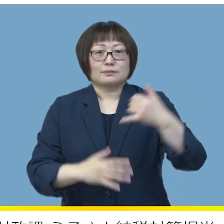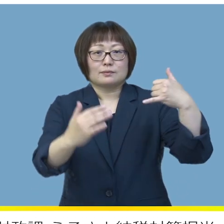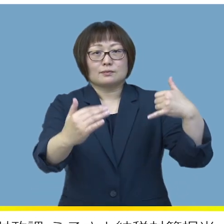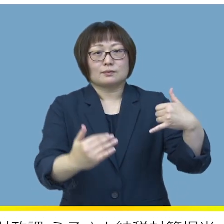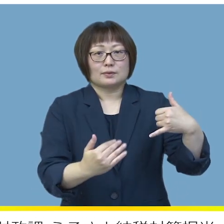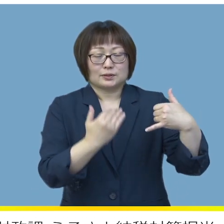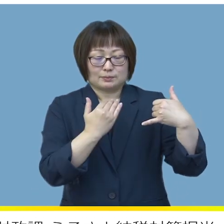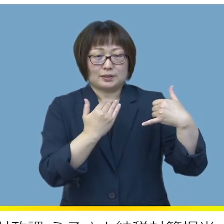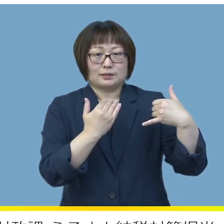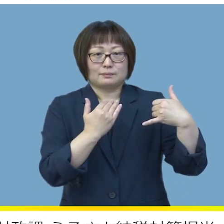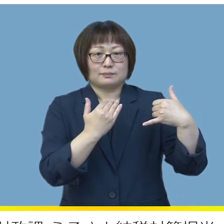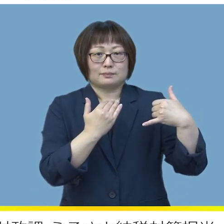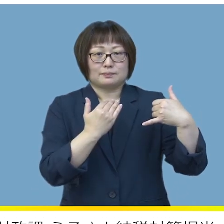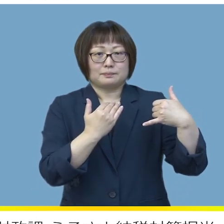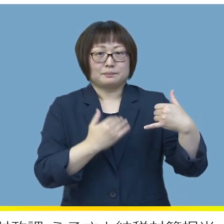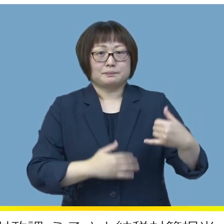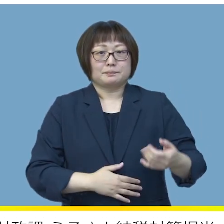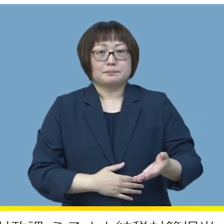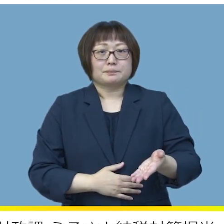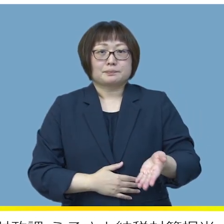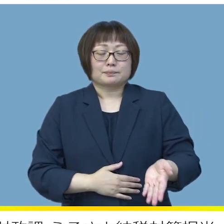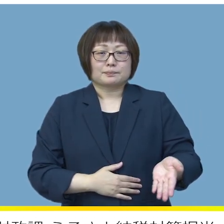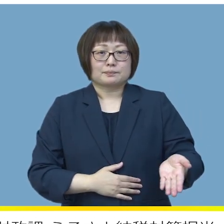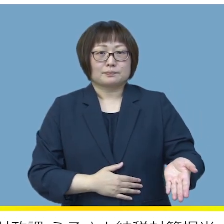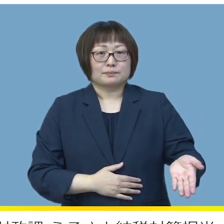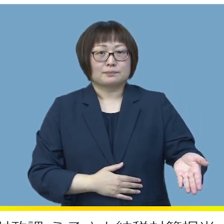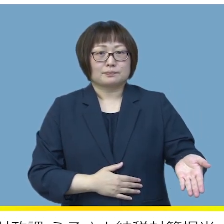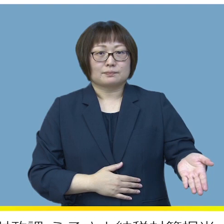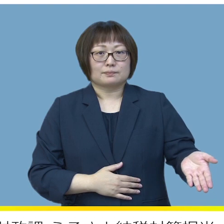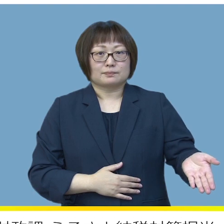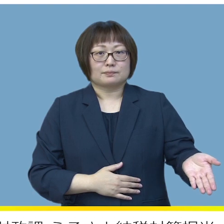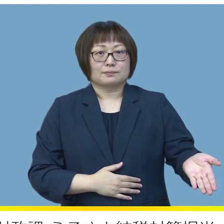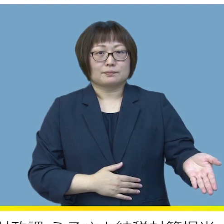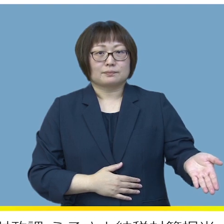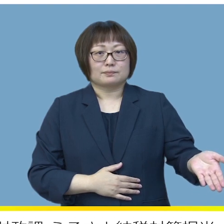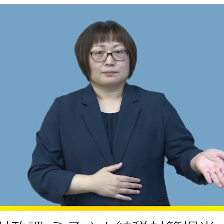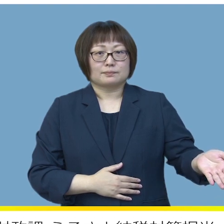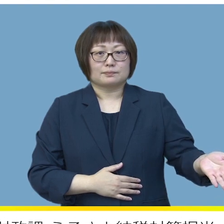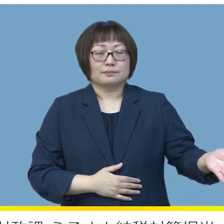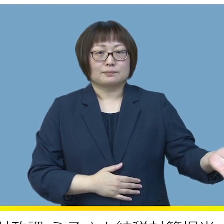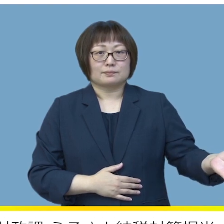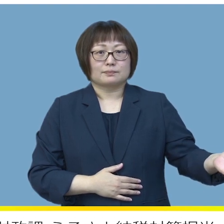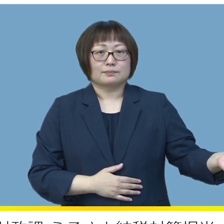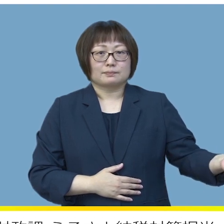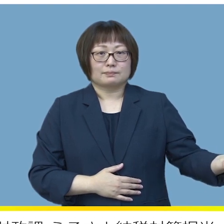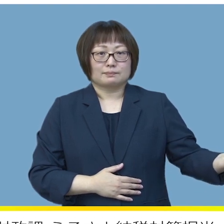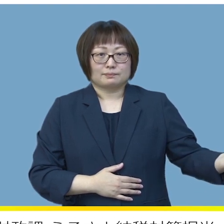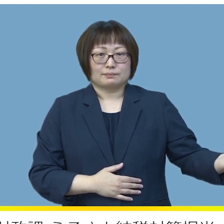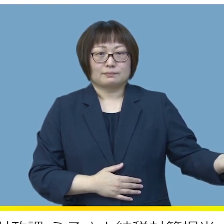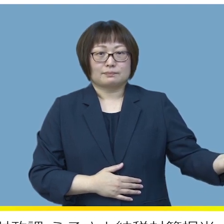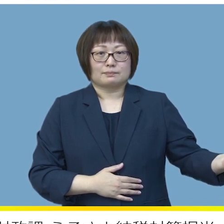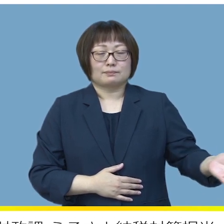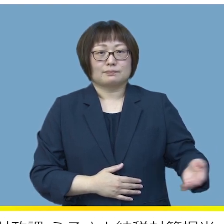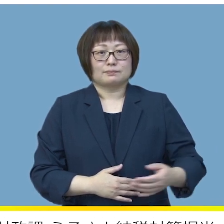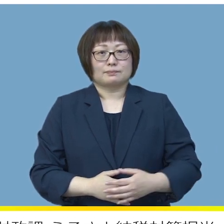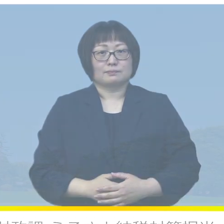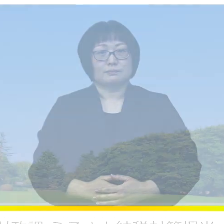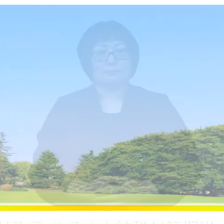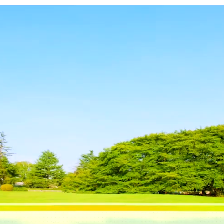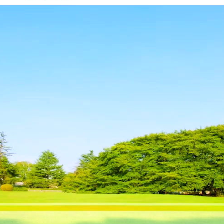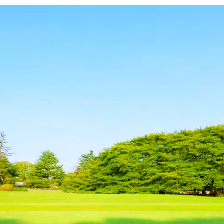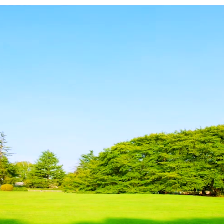博士ミリー54323例11番までどうぞ